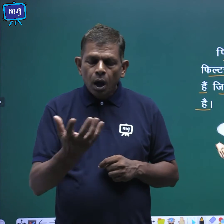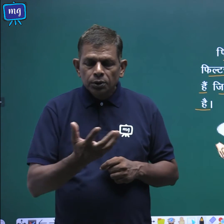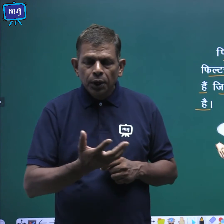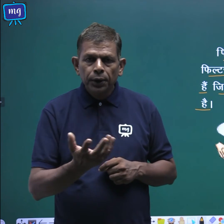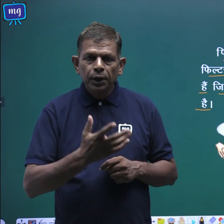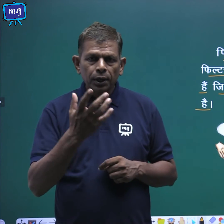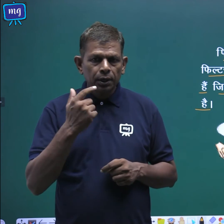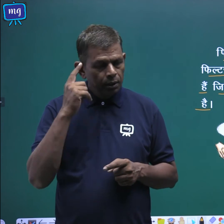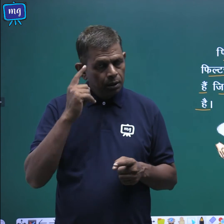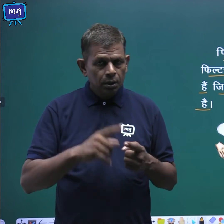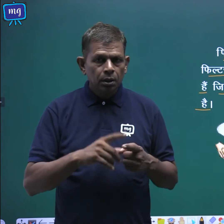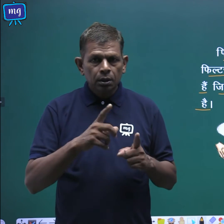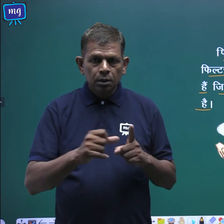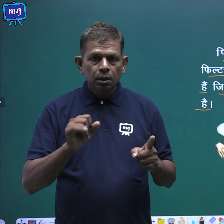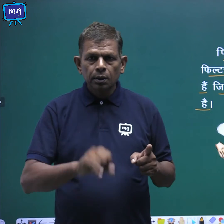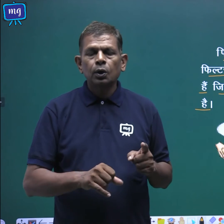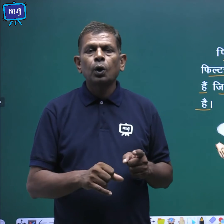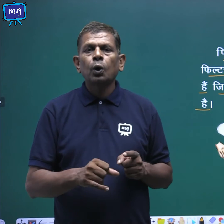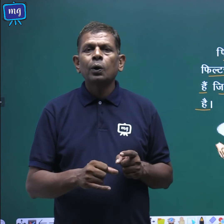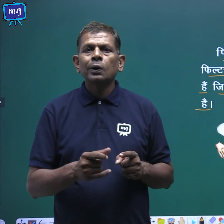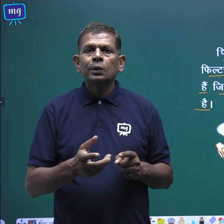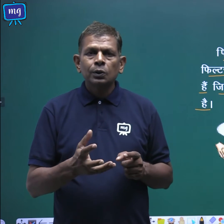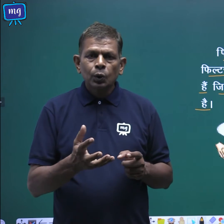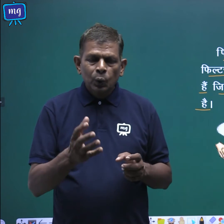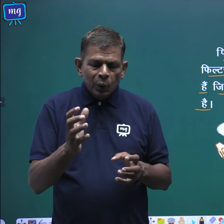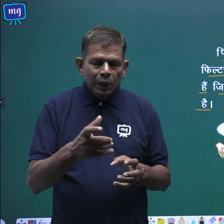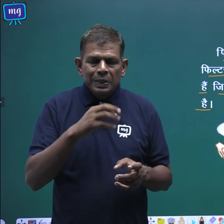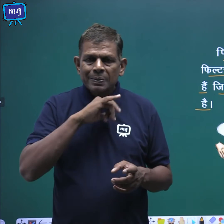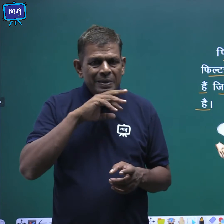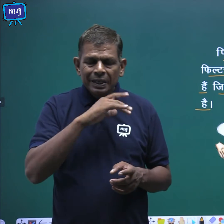हैं। अशुद्धियाँ इसमें ऊपर रह जाती हैं